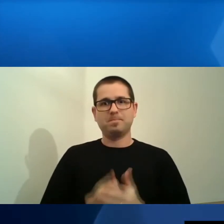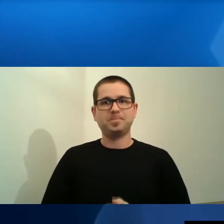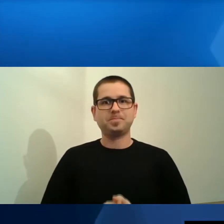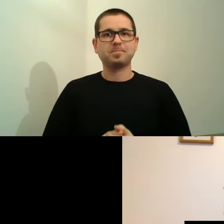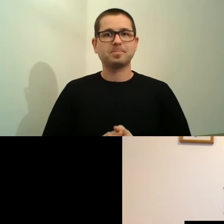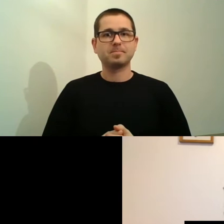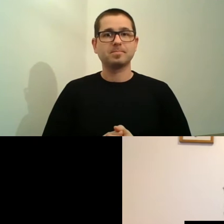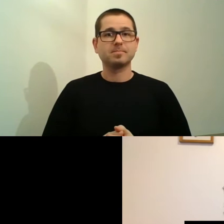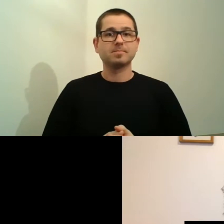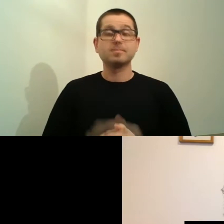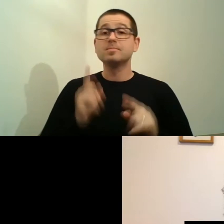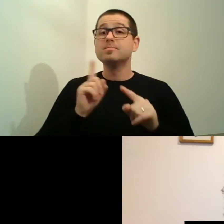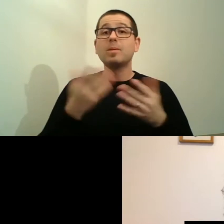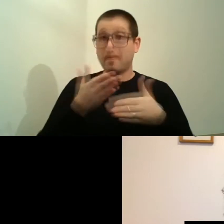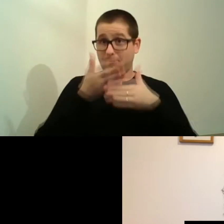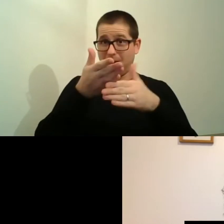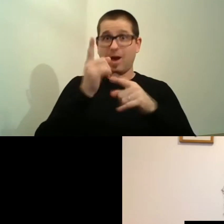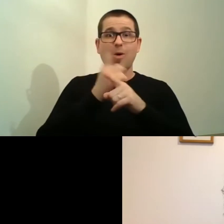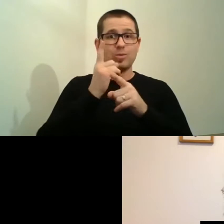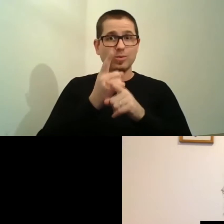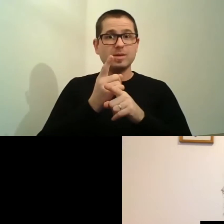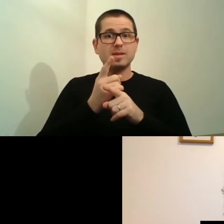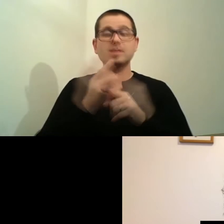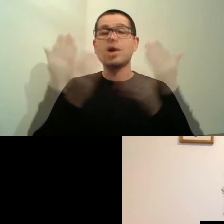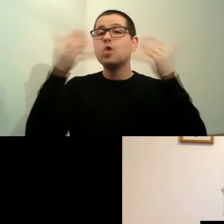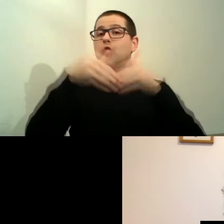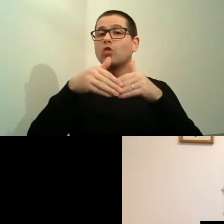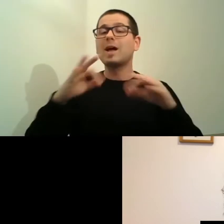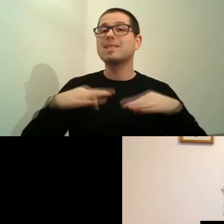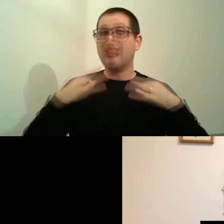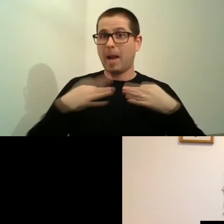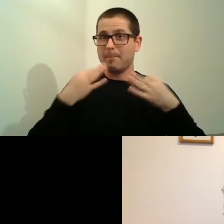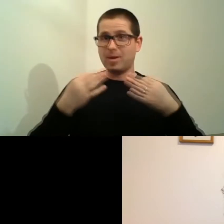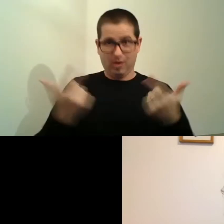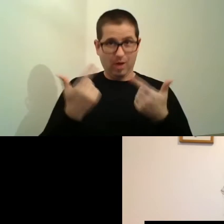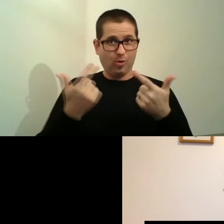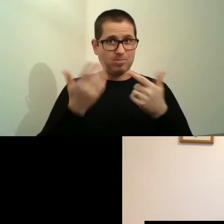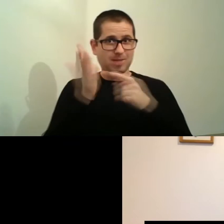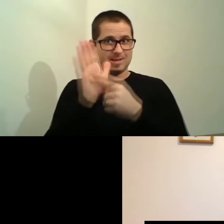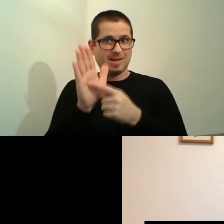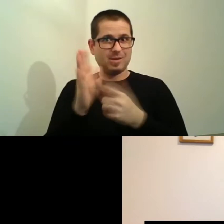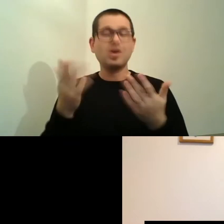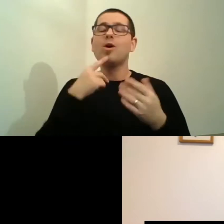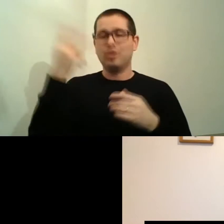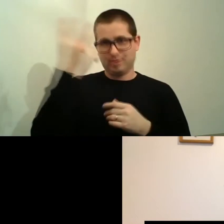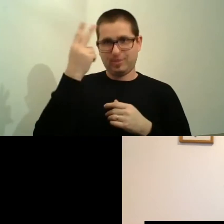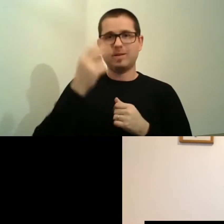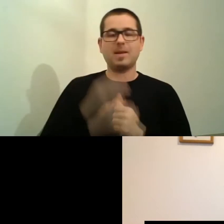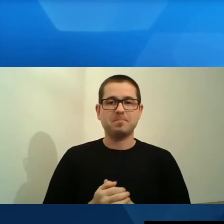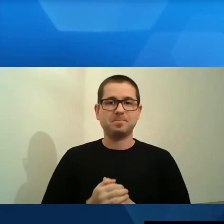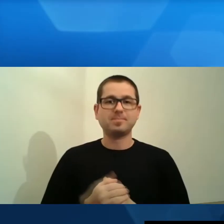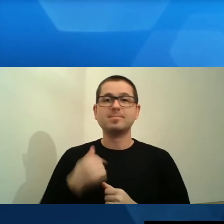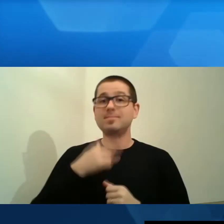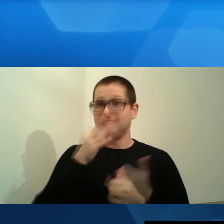Ti si pomagaš tudi z noč terapijo, nam jo lahko prosim predstaviš? Seveda, evo, jaz bom to kar